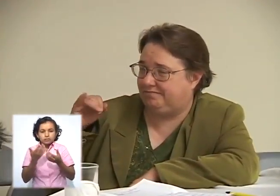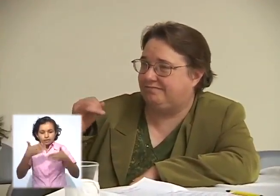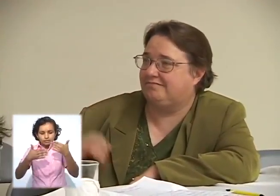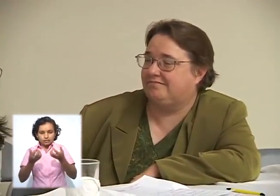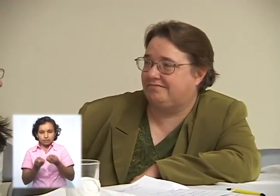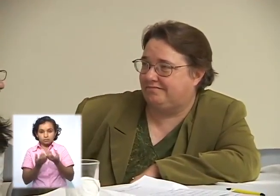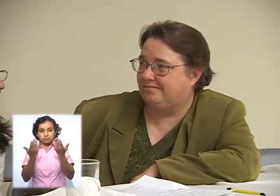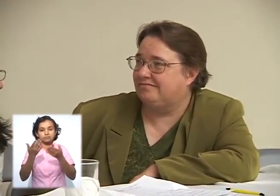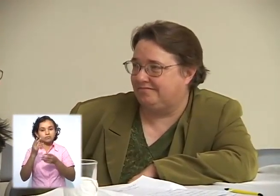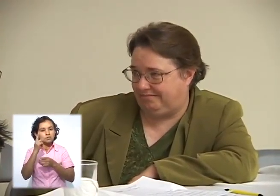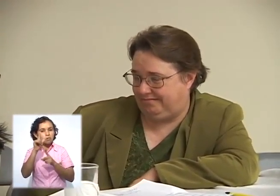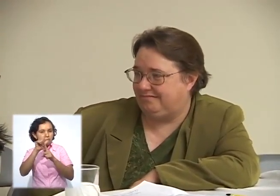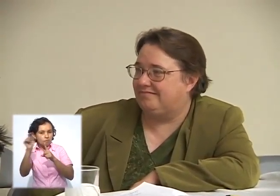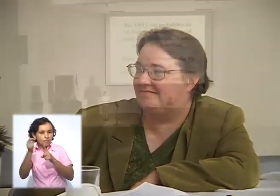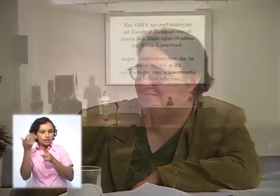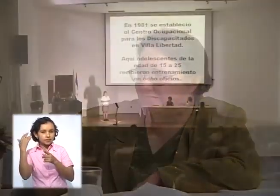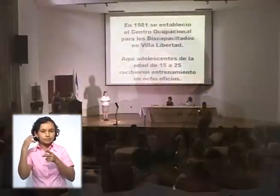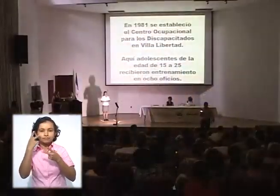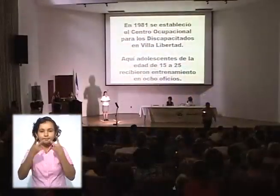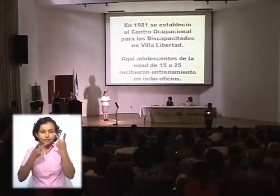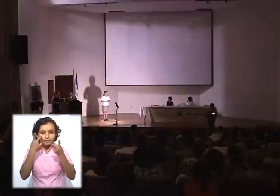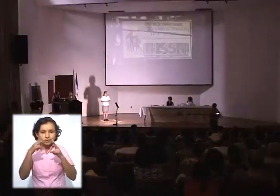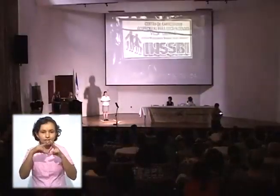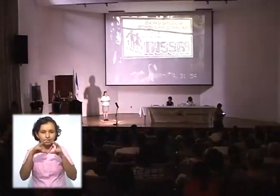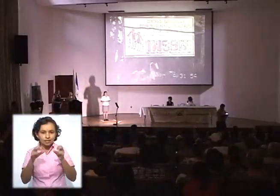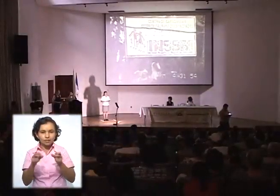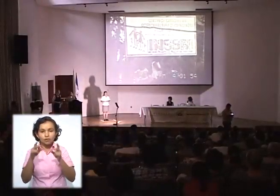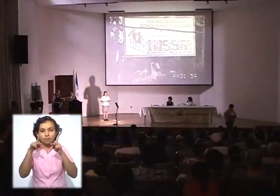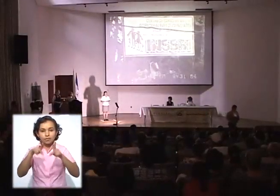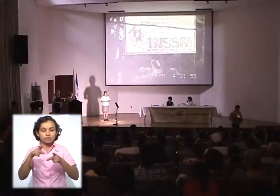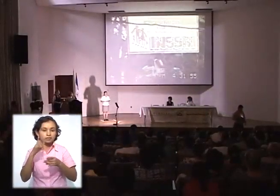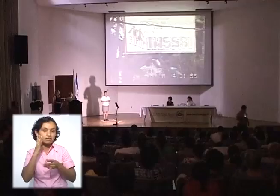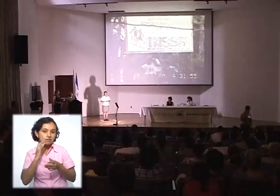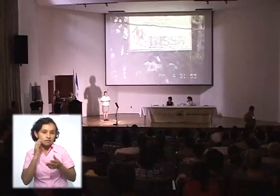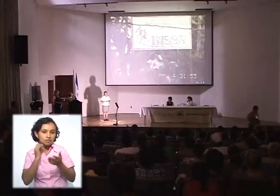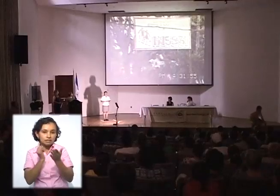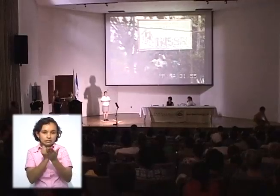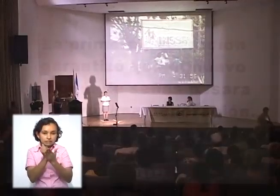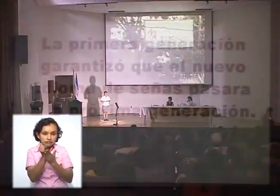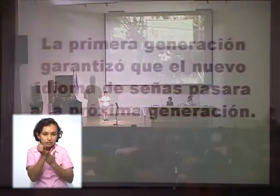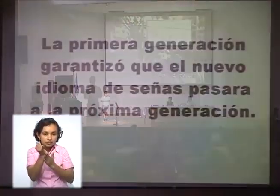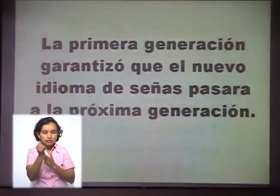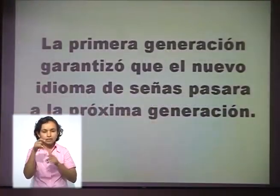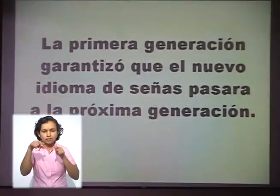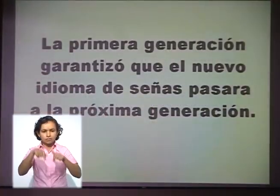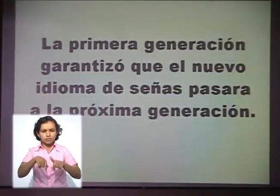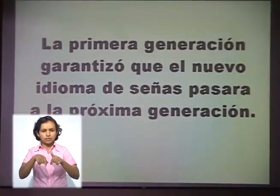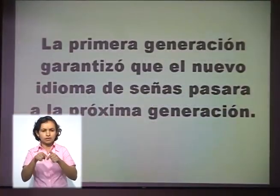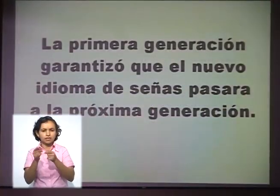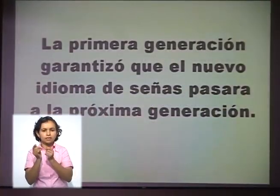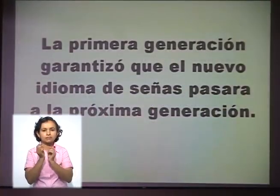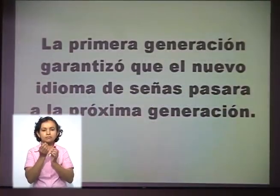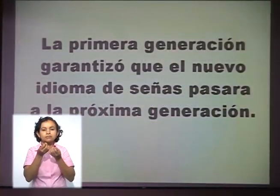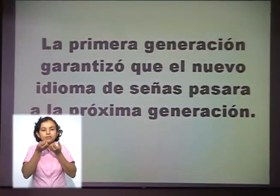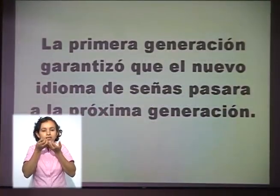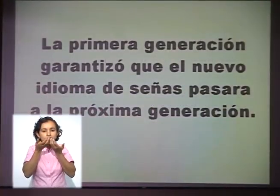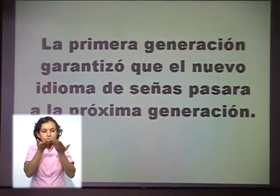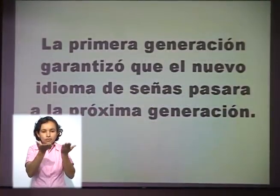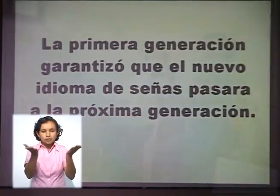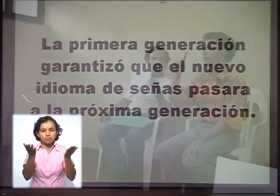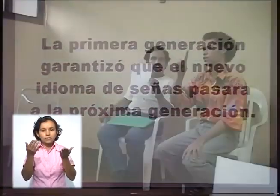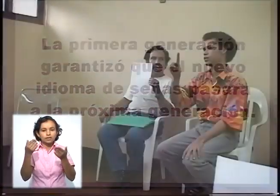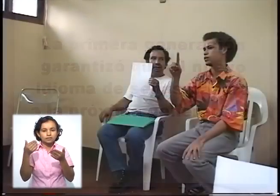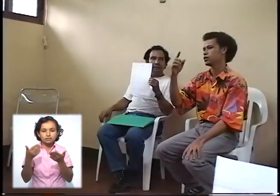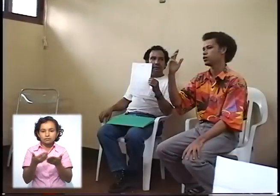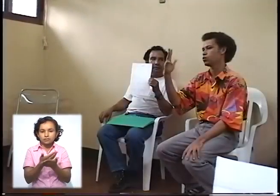un mes visitó Nicaragua, cuando expertos y lingüistas internacionales vinieron a exponer sus investigaciones sobre el idioma más joven del